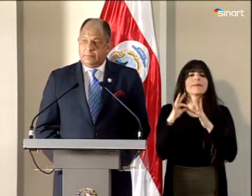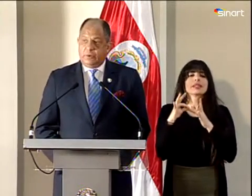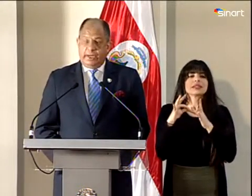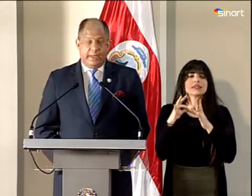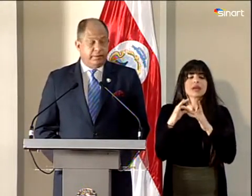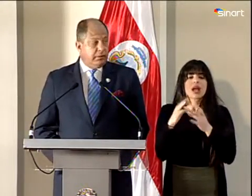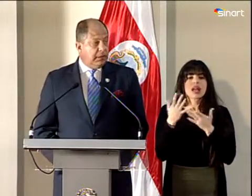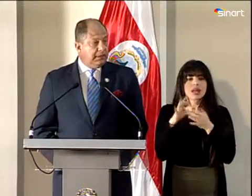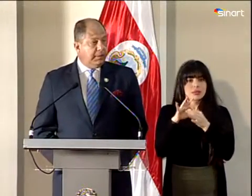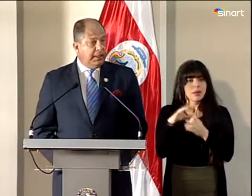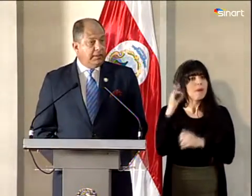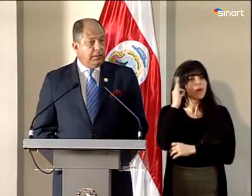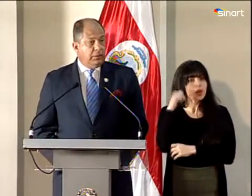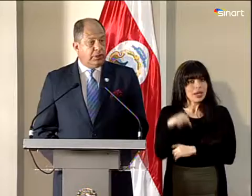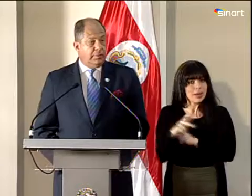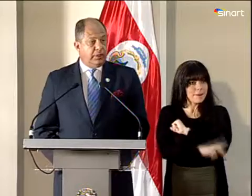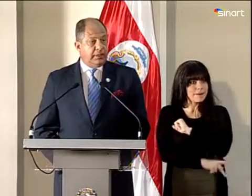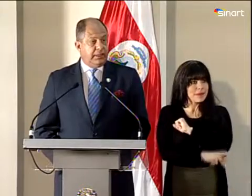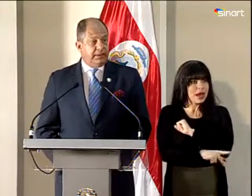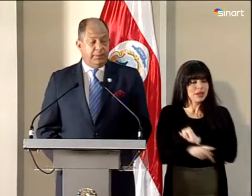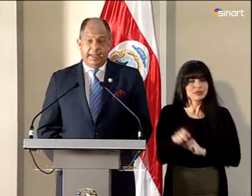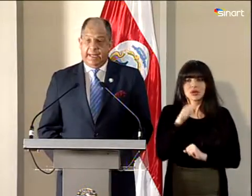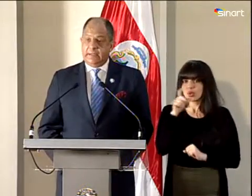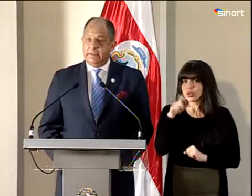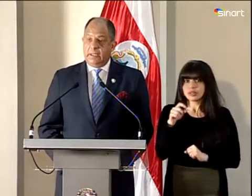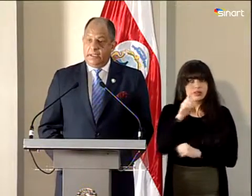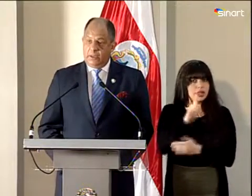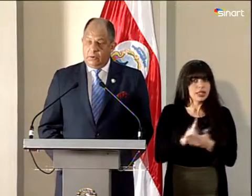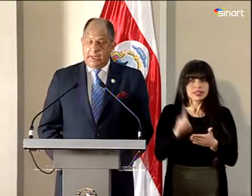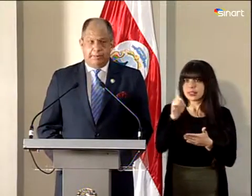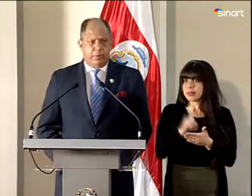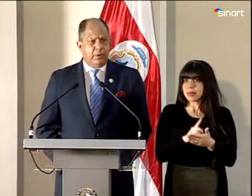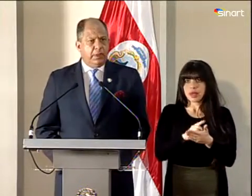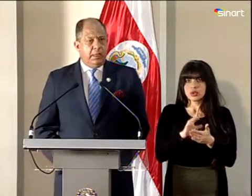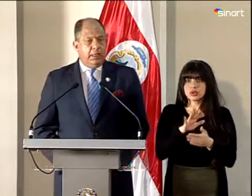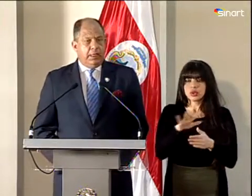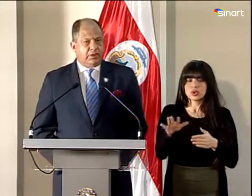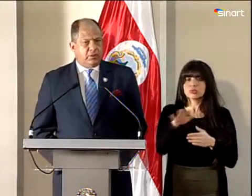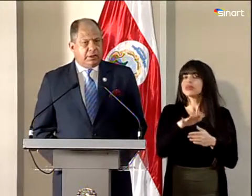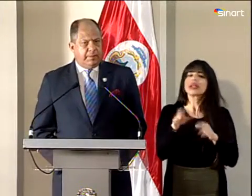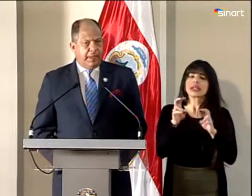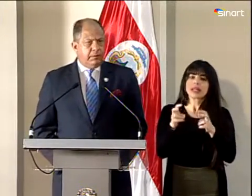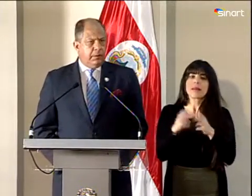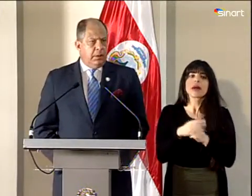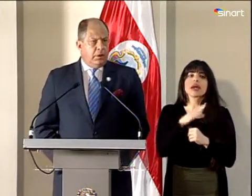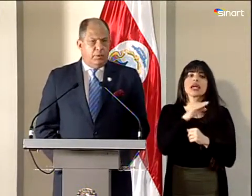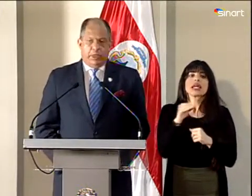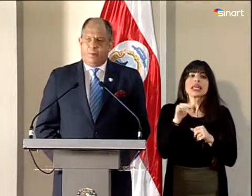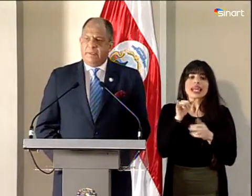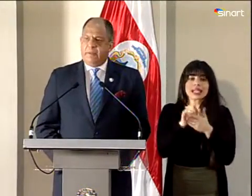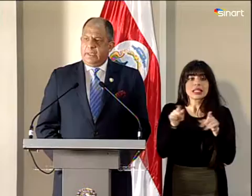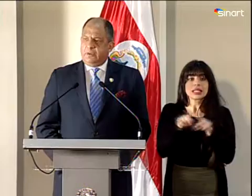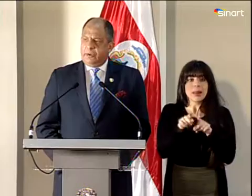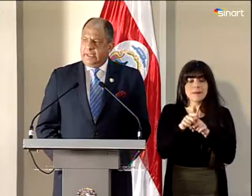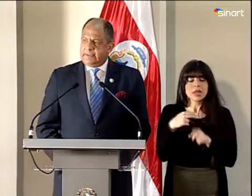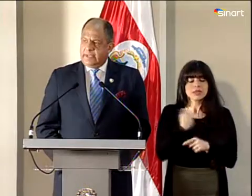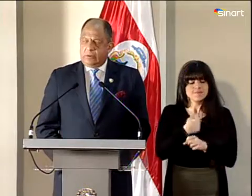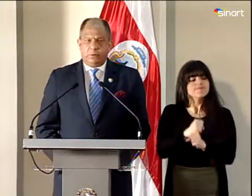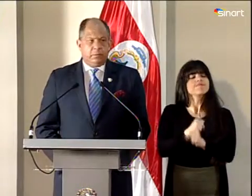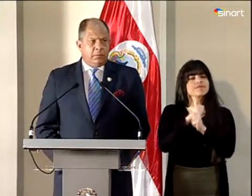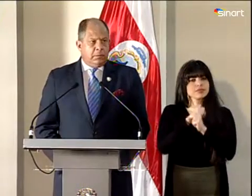a las mujeres de este país que no tienen por qué ser discriminadas en ningún campo, y esto también como el convencimiento